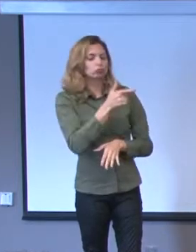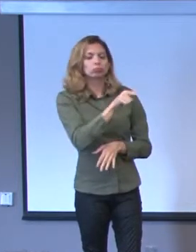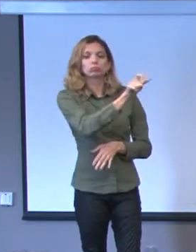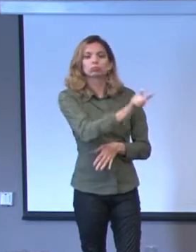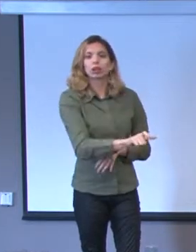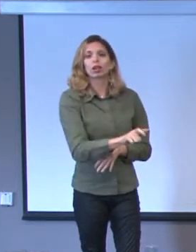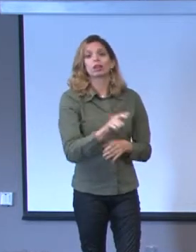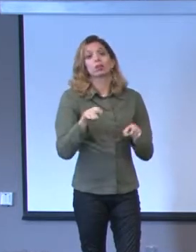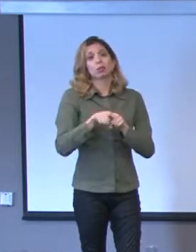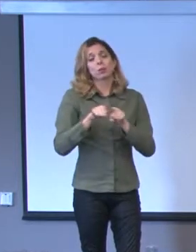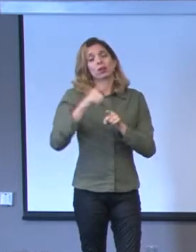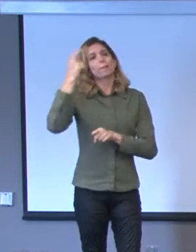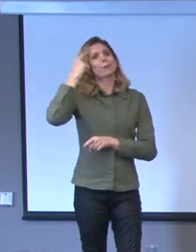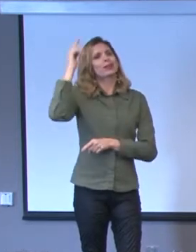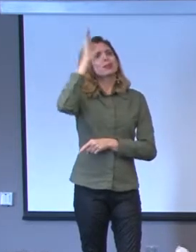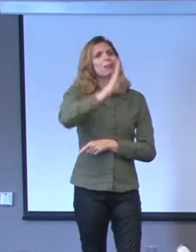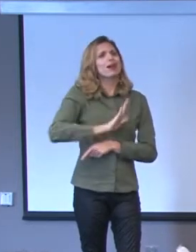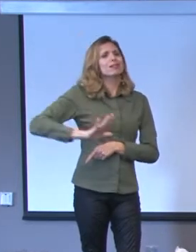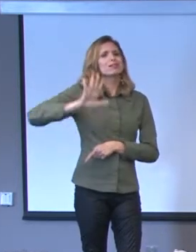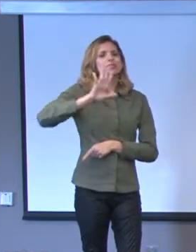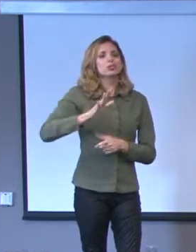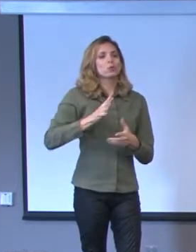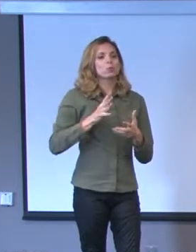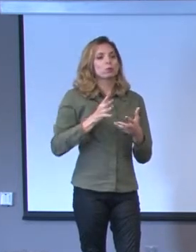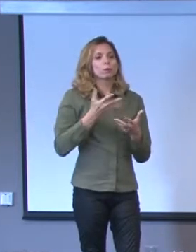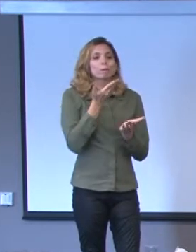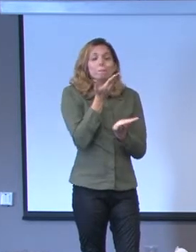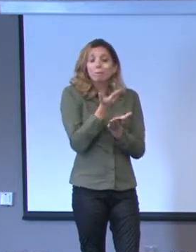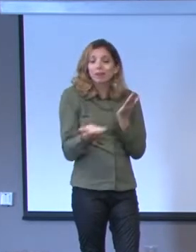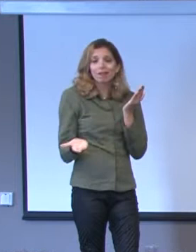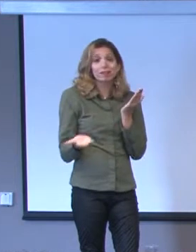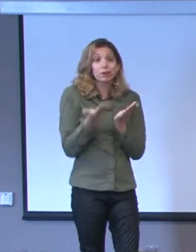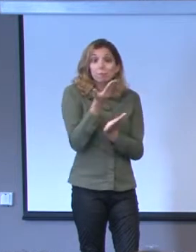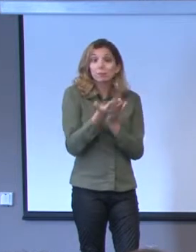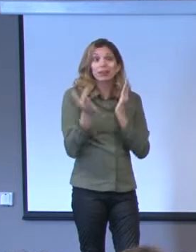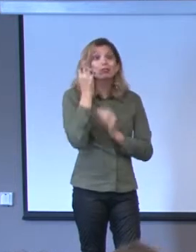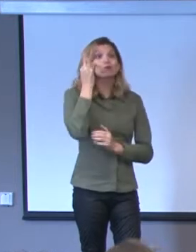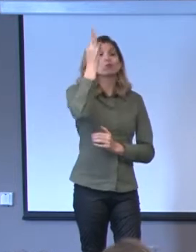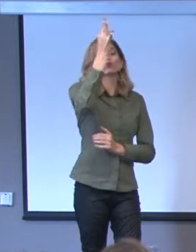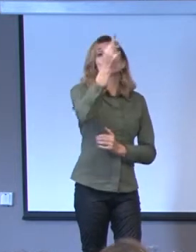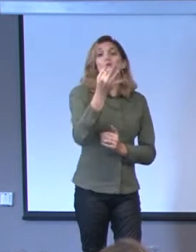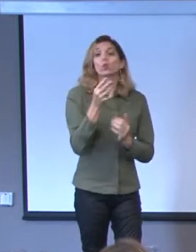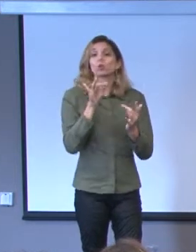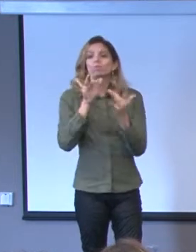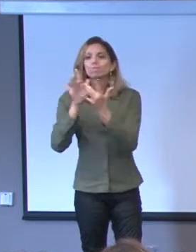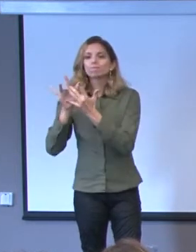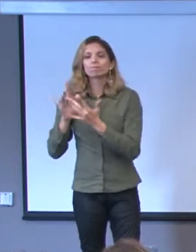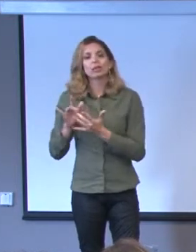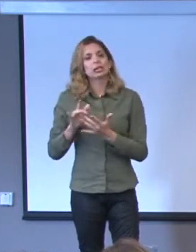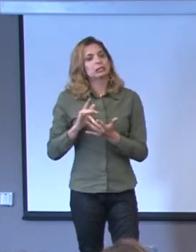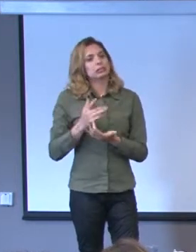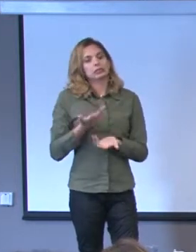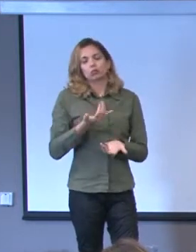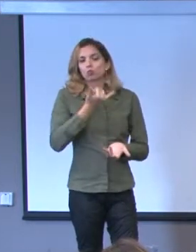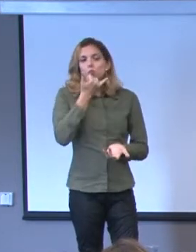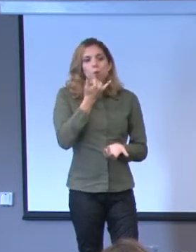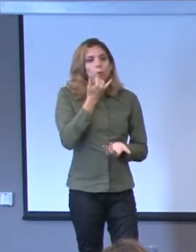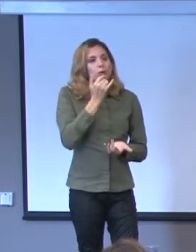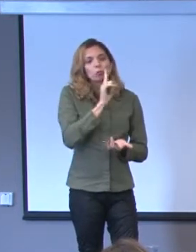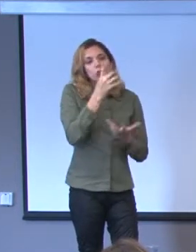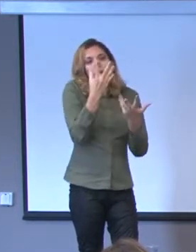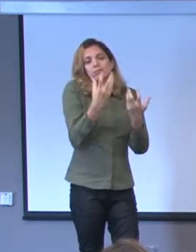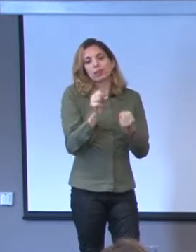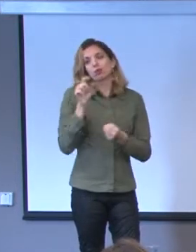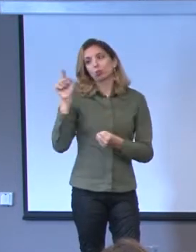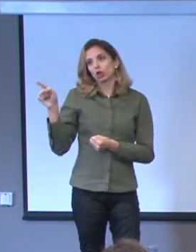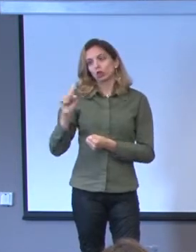que o país vai enfrentar como perda para gerações futuras. É um absurdo a gente estar tendo que conviver com isso.